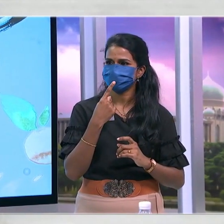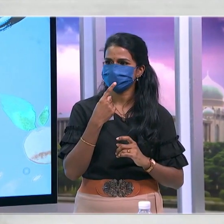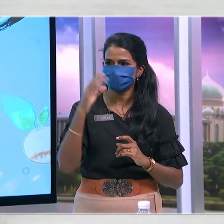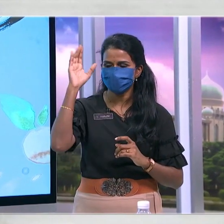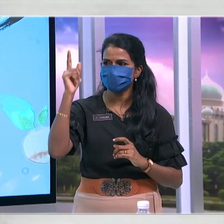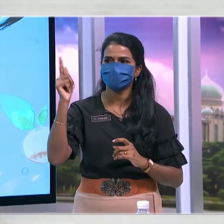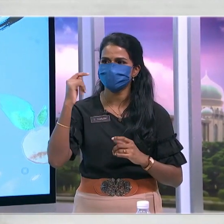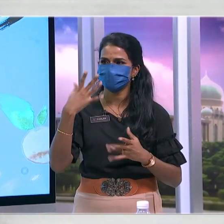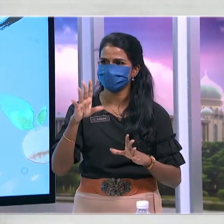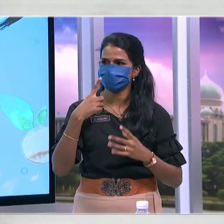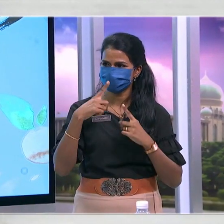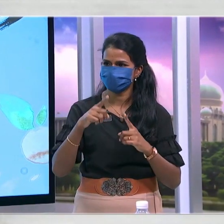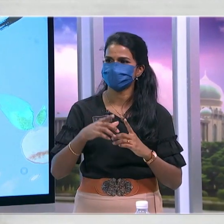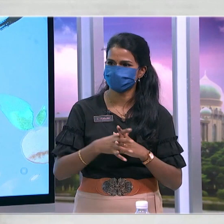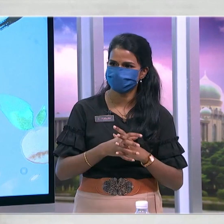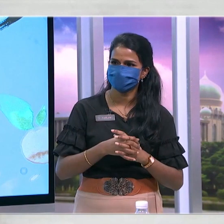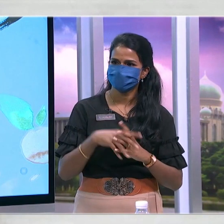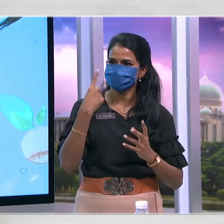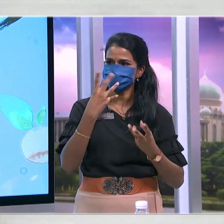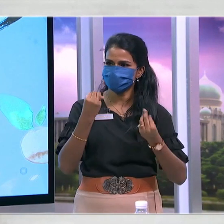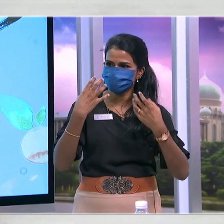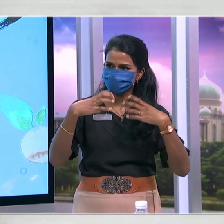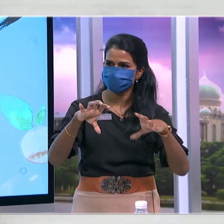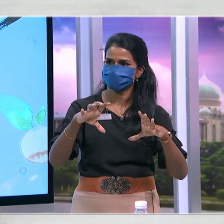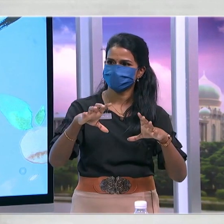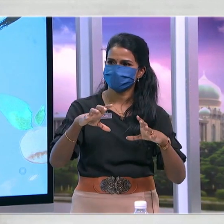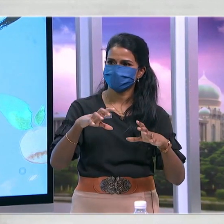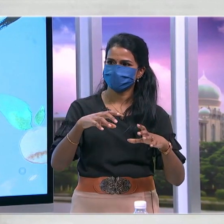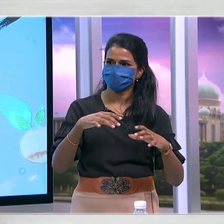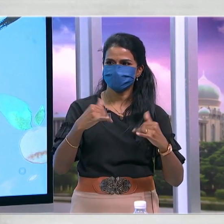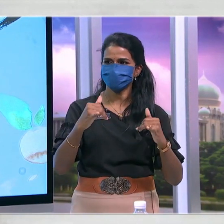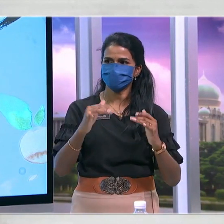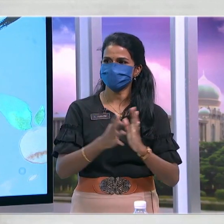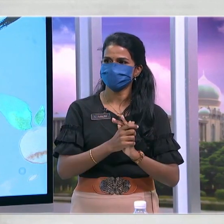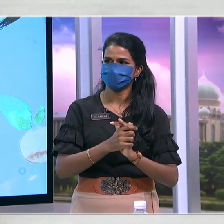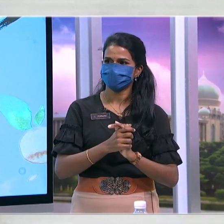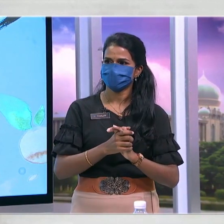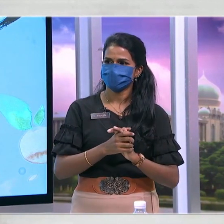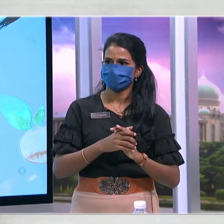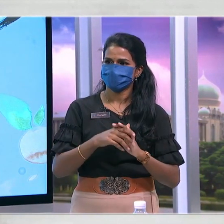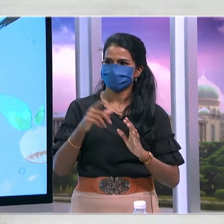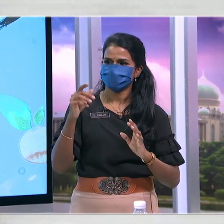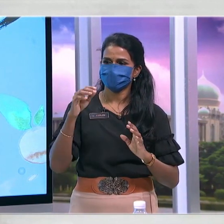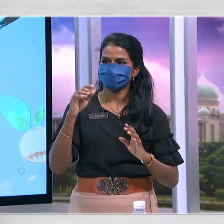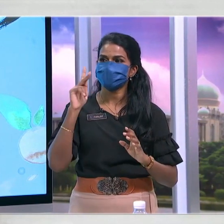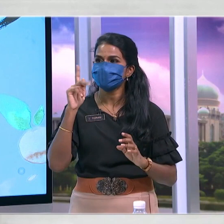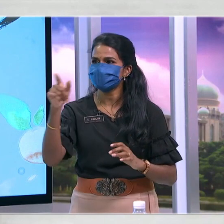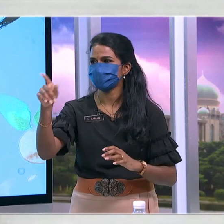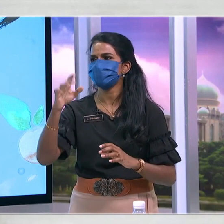Kalman. Kalman tadi sudah jawab. Oh, Kalman sudah jawab Siapa mau cuba? Just my mind. Kakak Ellie. Oh,